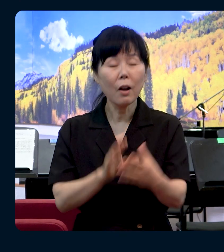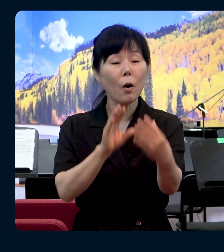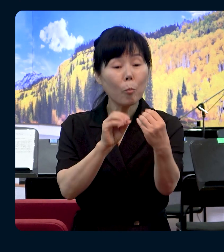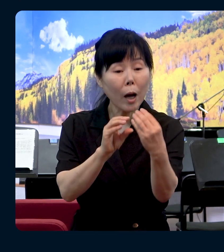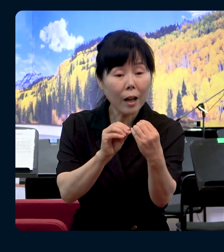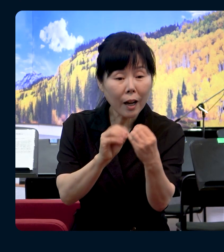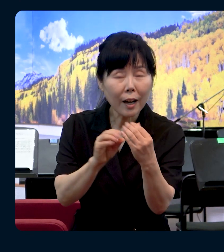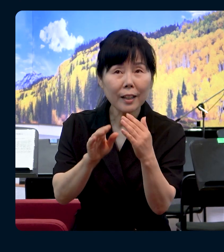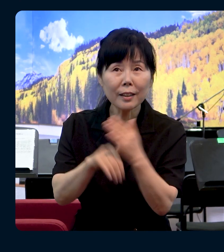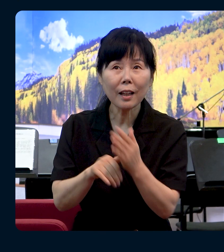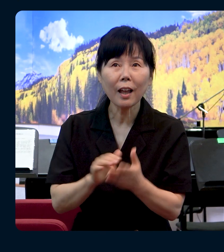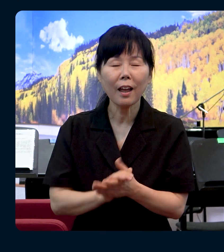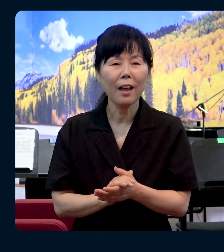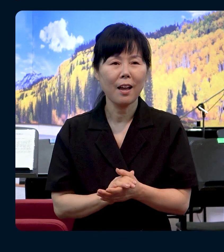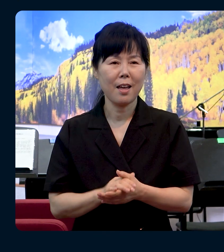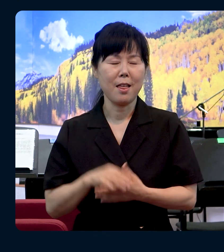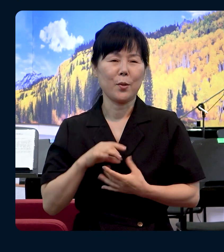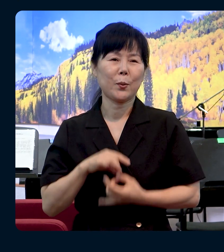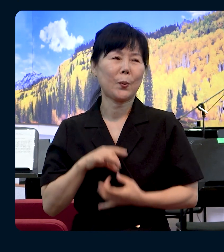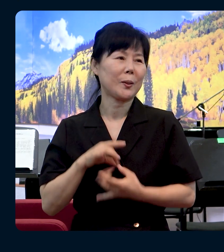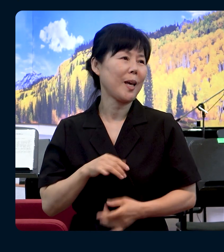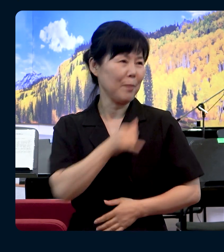때 이미 봐서 속셈이 있는 거예요.